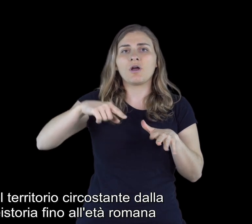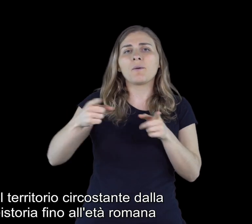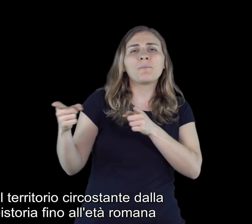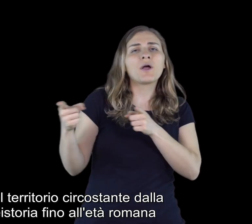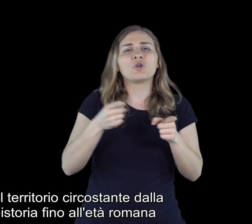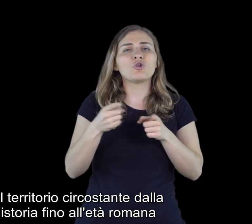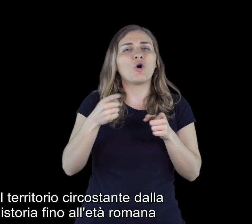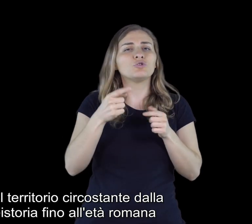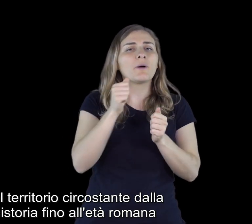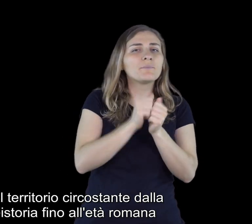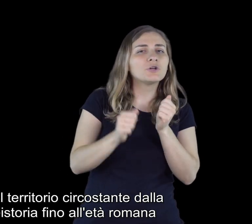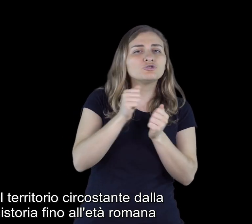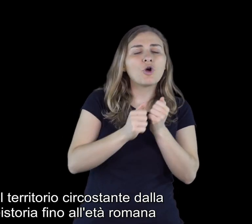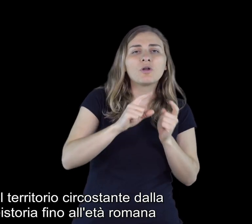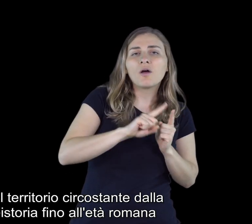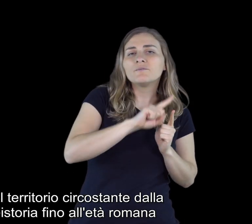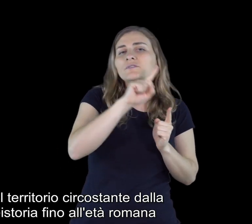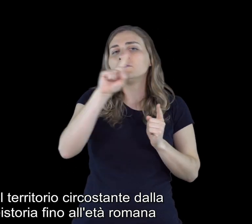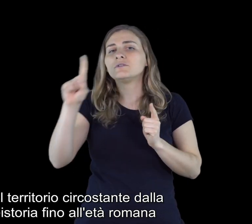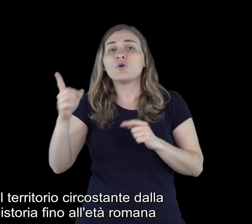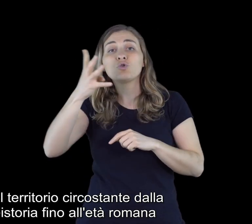quelli etruschi sono i più importanti del museo